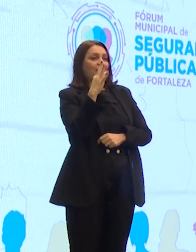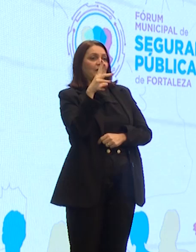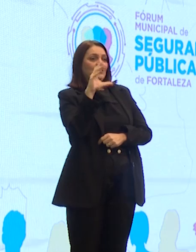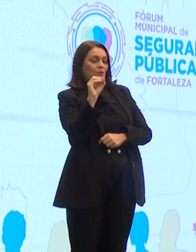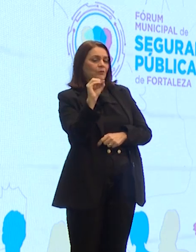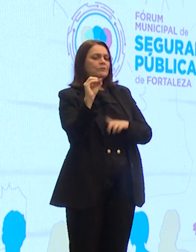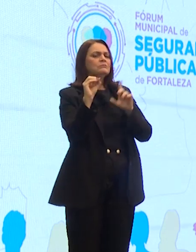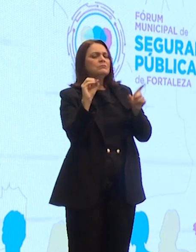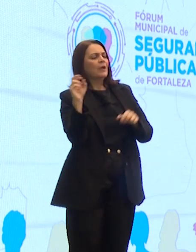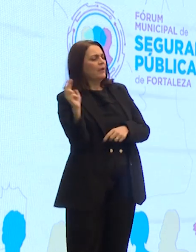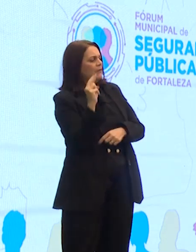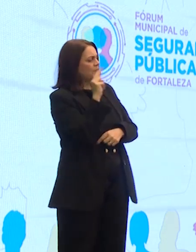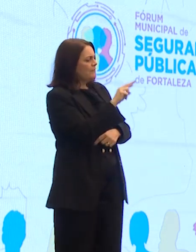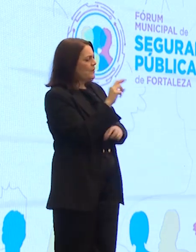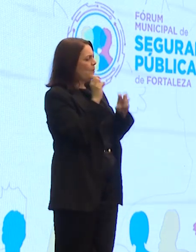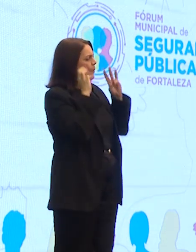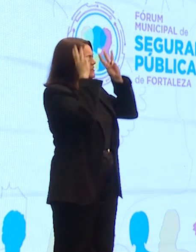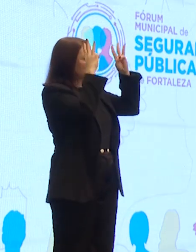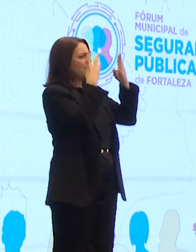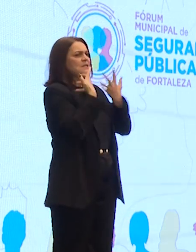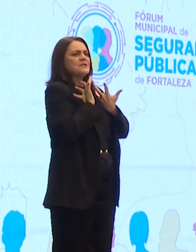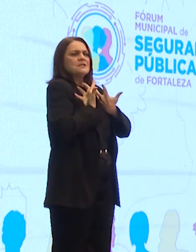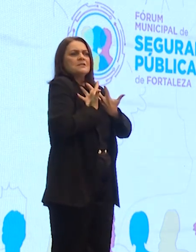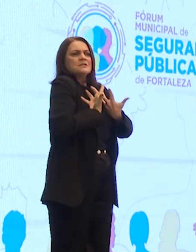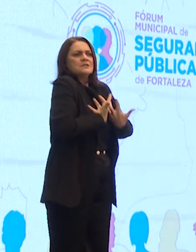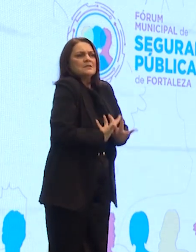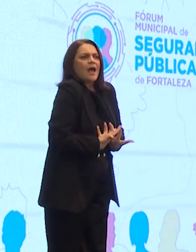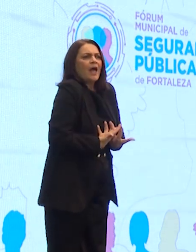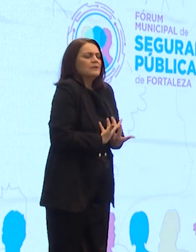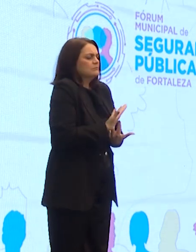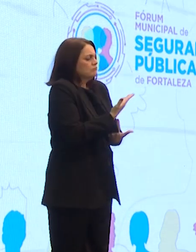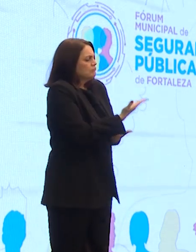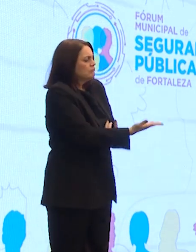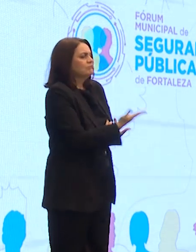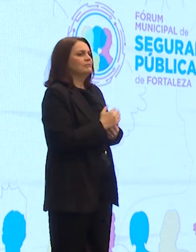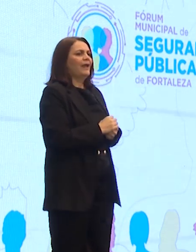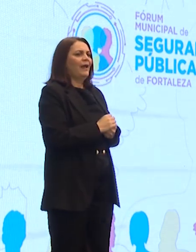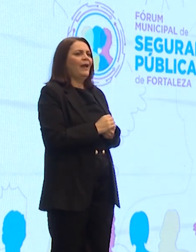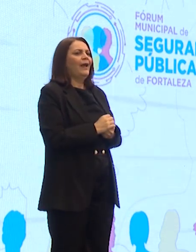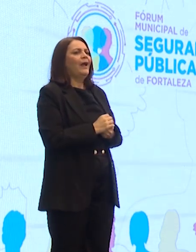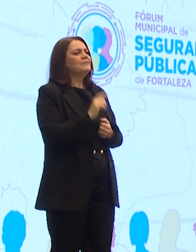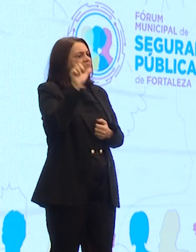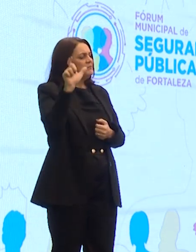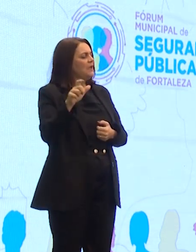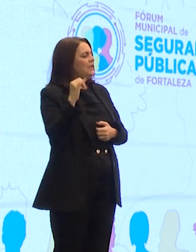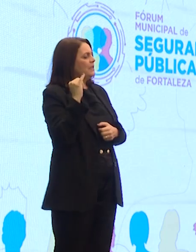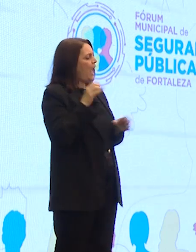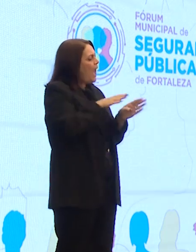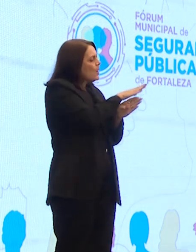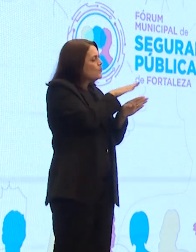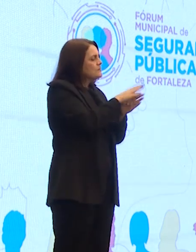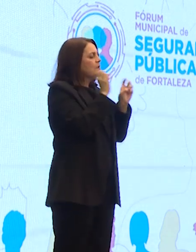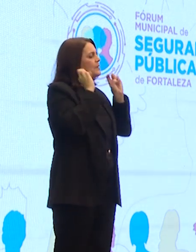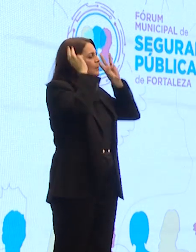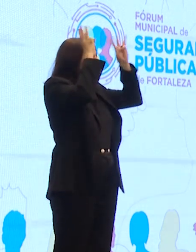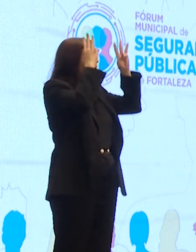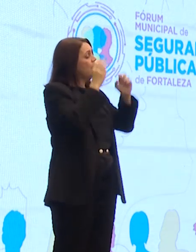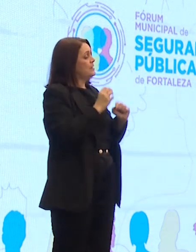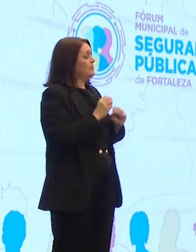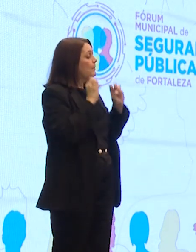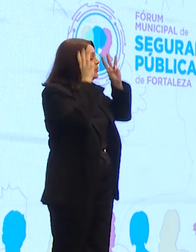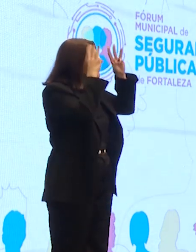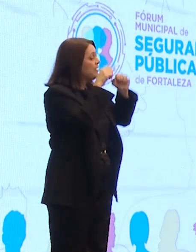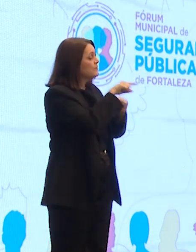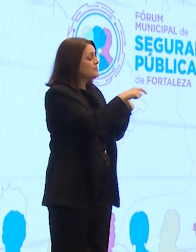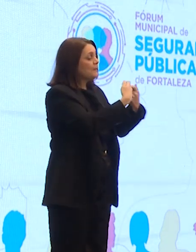viu Moisés muito cansado. E o que Jetro diz a Moisés, narra a Bíblia? Divida o poder.